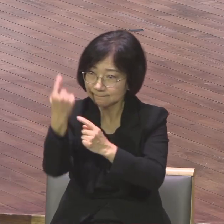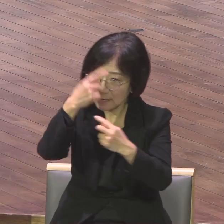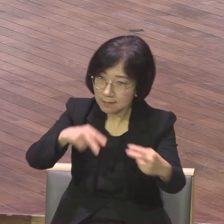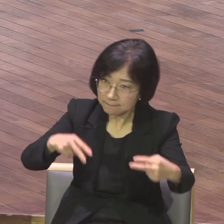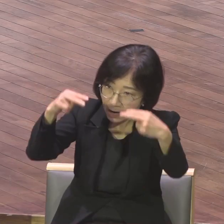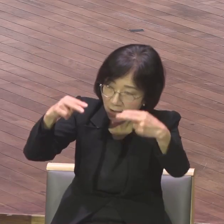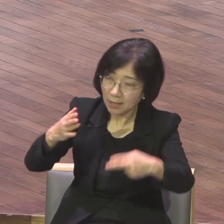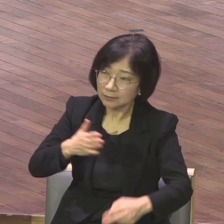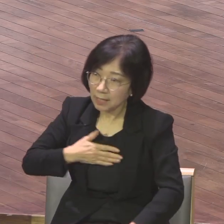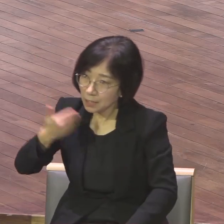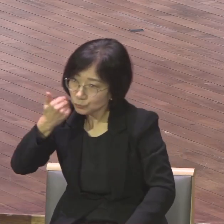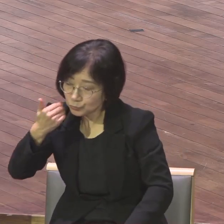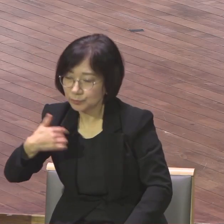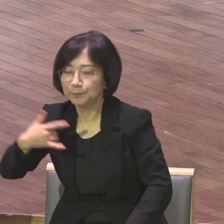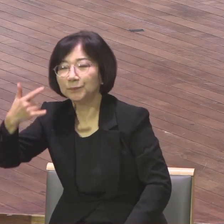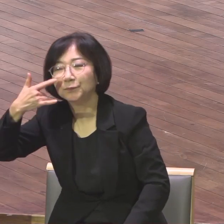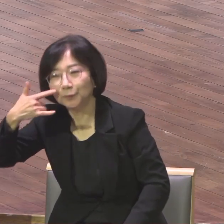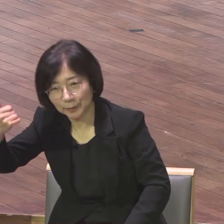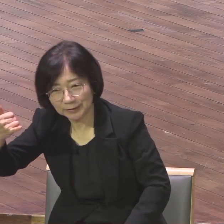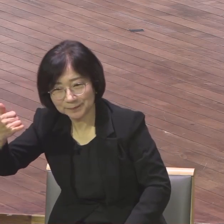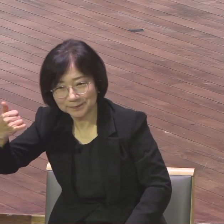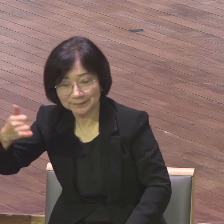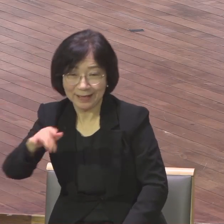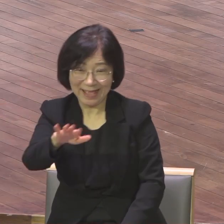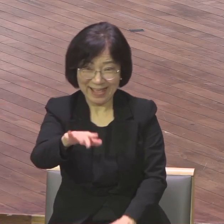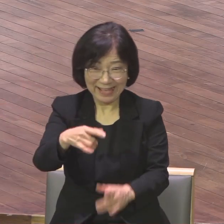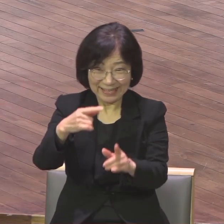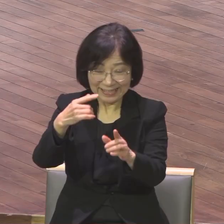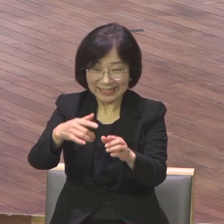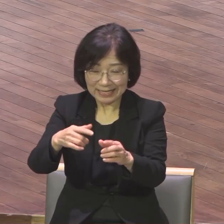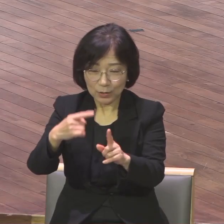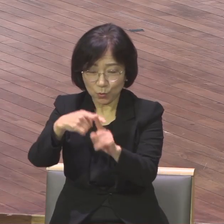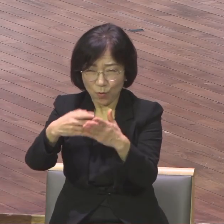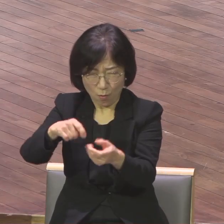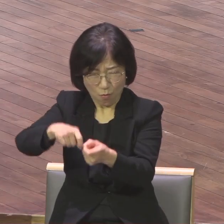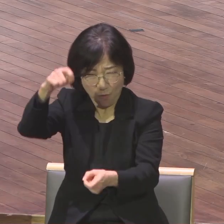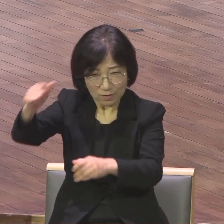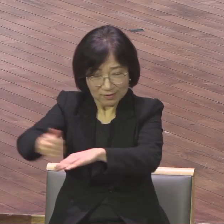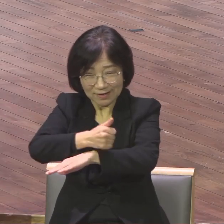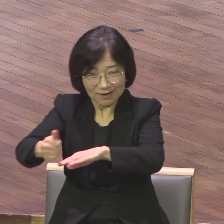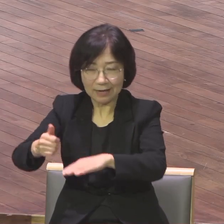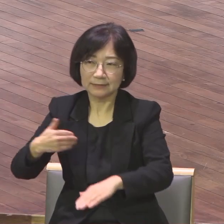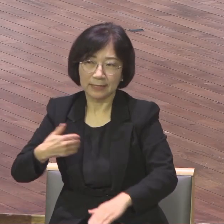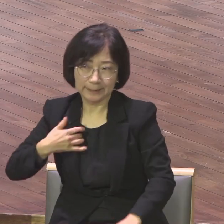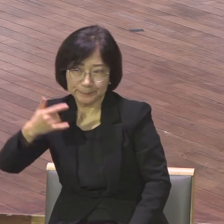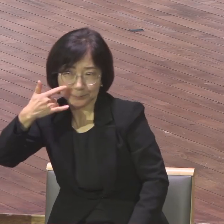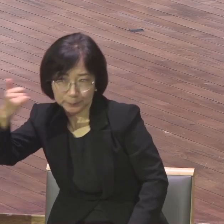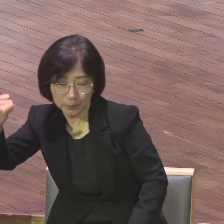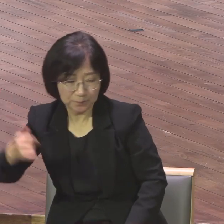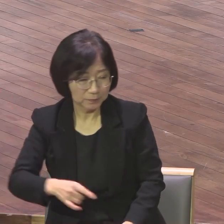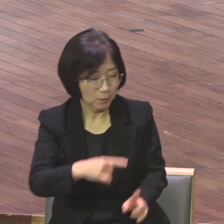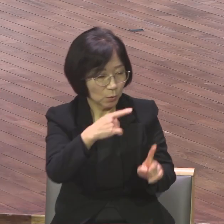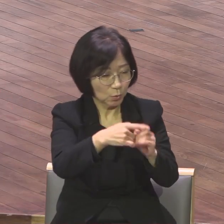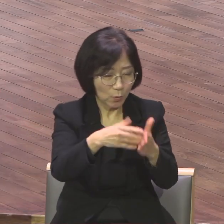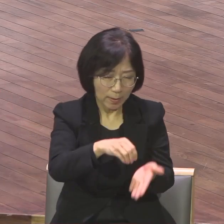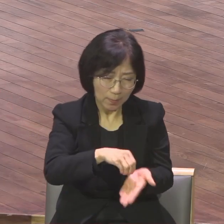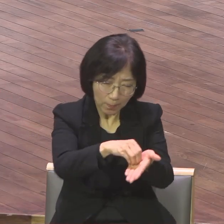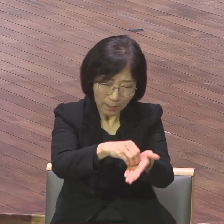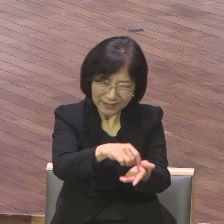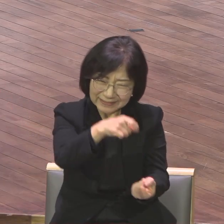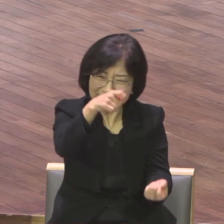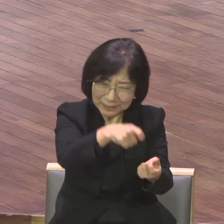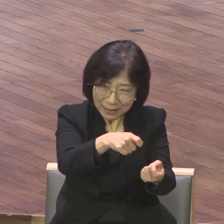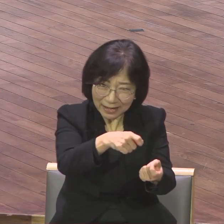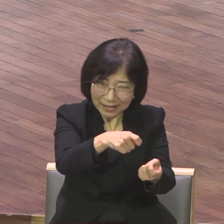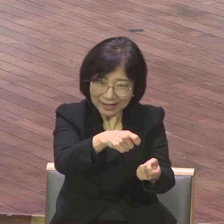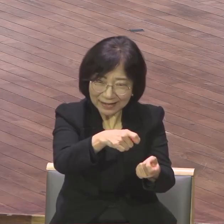가지고 서로 바라봐야 돼. 교회를 오래 다니는 분들은요 초신자 보면 영적 부모의식까지 해야 돼. 부모가 자식 보듯이 서로의